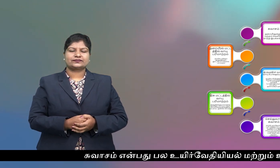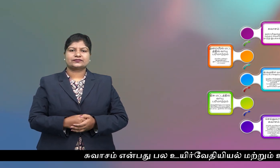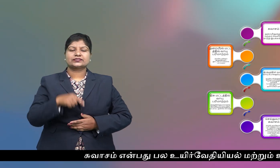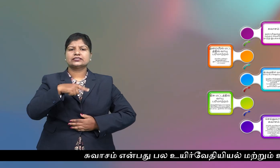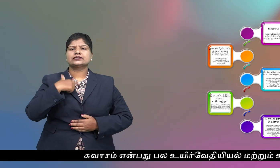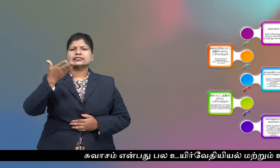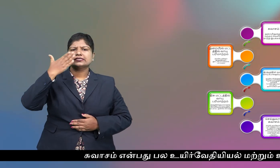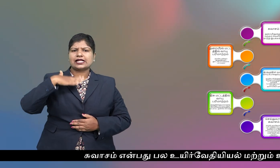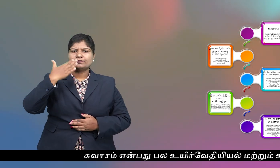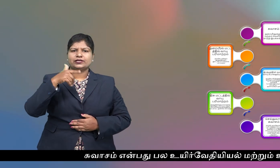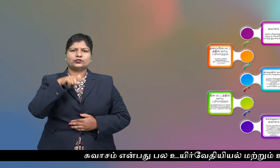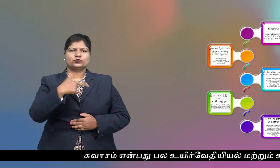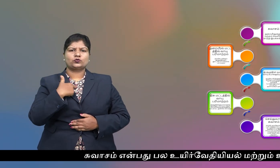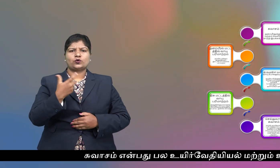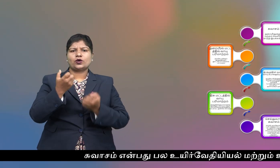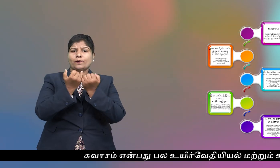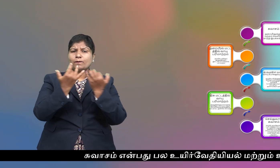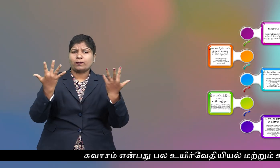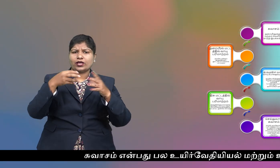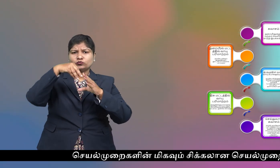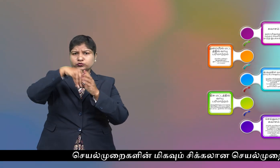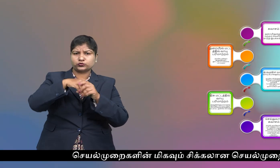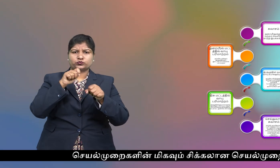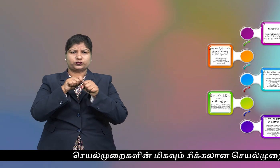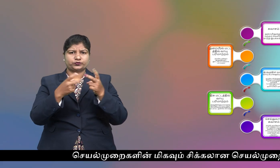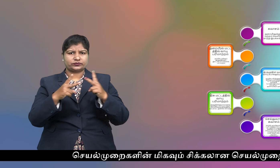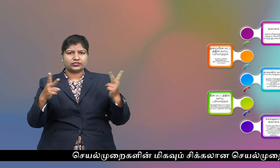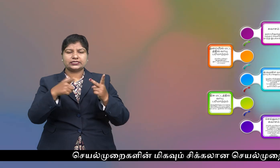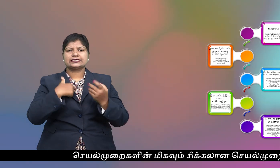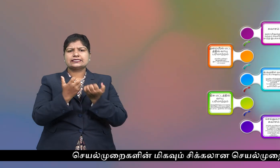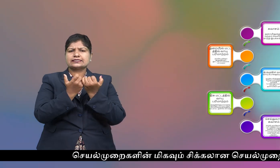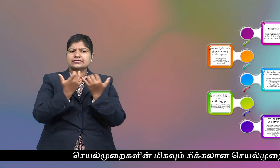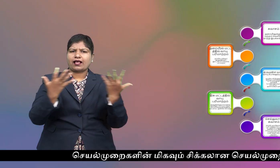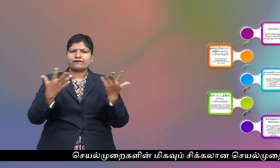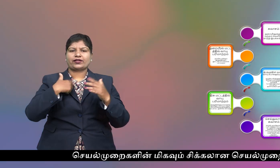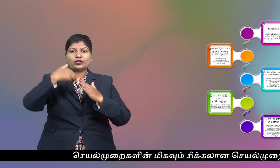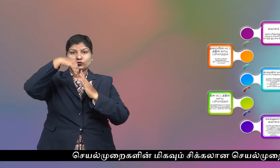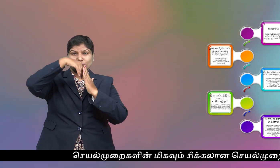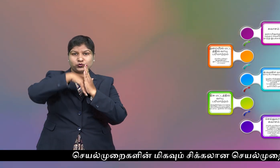சுவாசம் என்பது பல உயிர்வேதியியல் மற்றும் உடல் செயல்முறைகளின் மிகவும் சிக்கலான செயல்முறையாகும்.